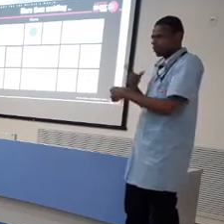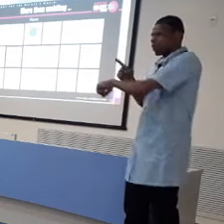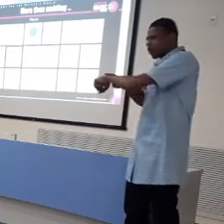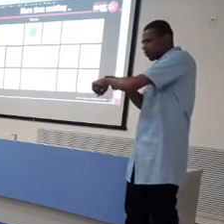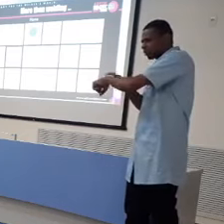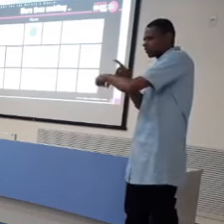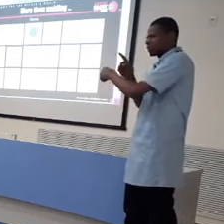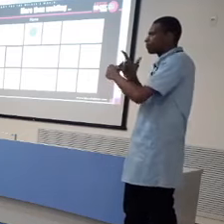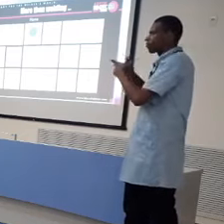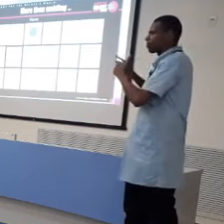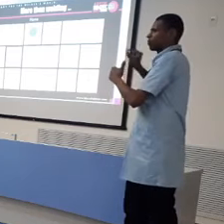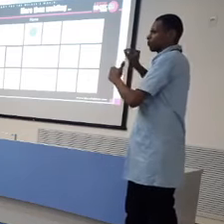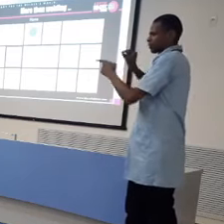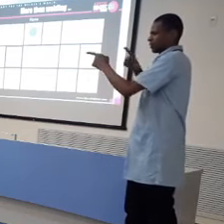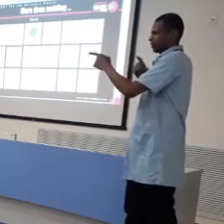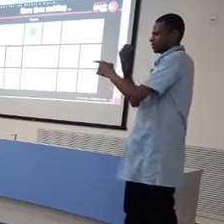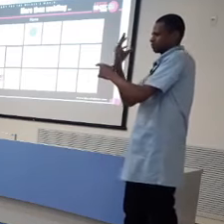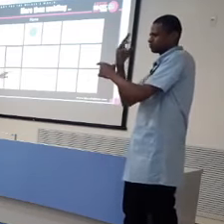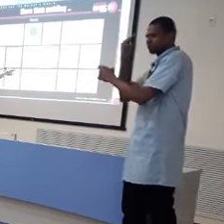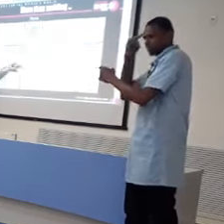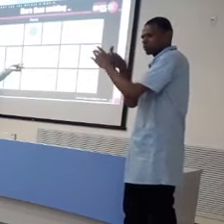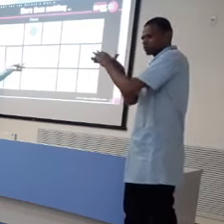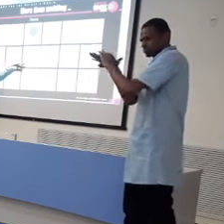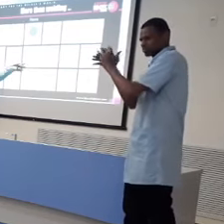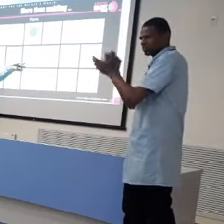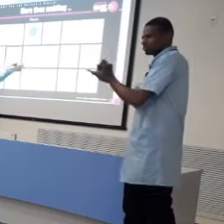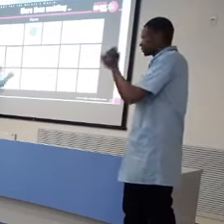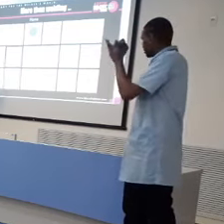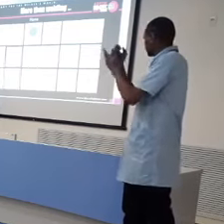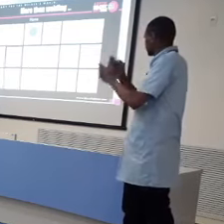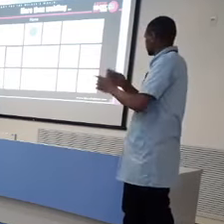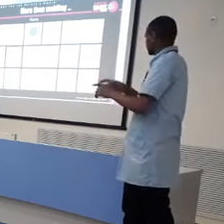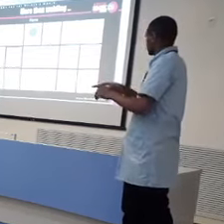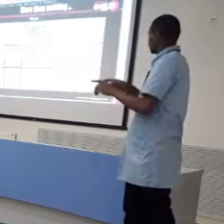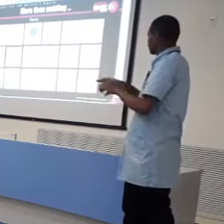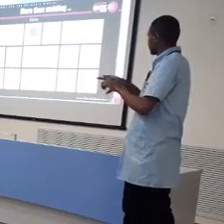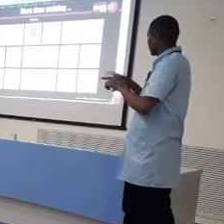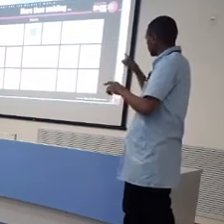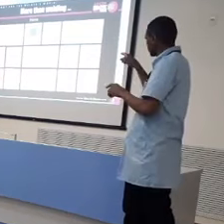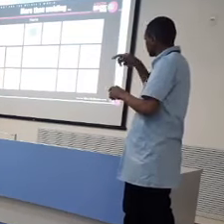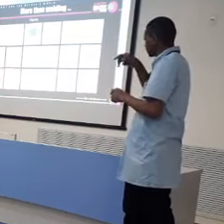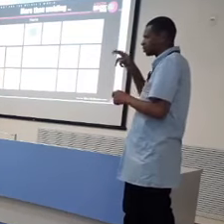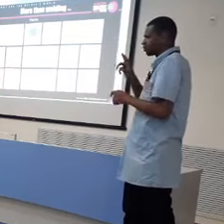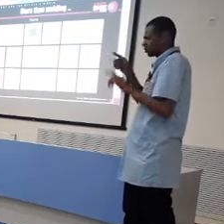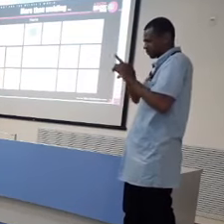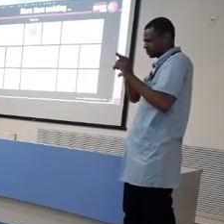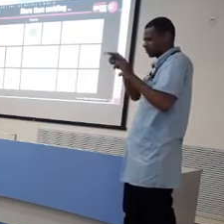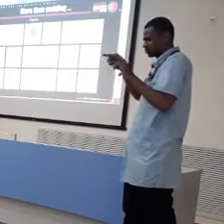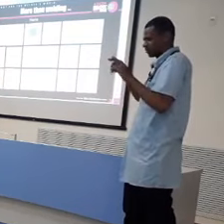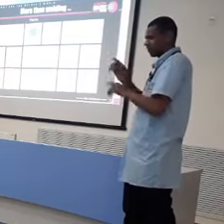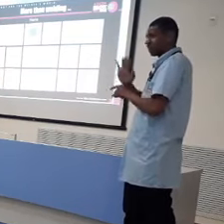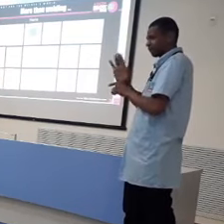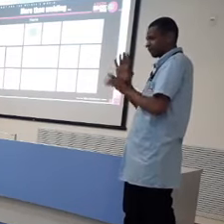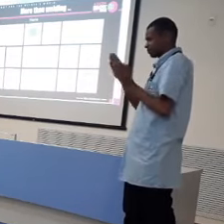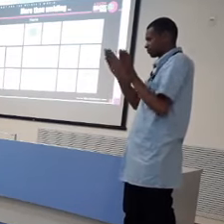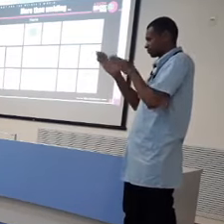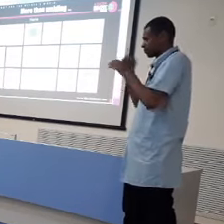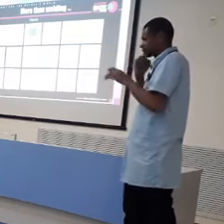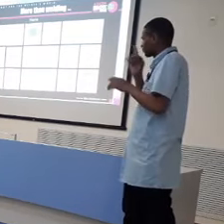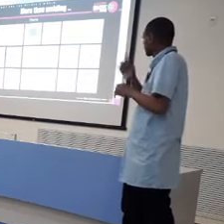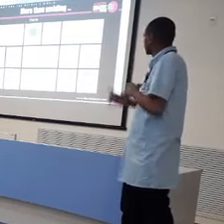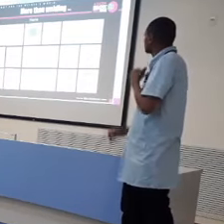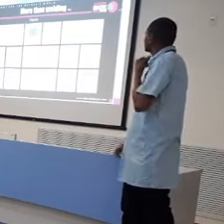esse problema. Tá? E também tem a questão de monitoramento, que a gente vai ver num vídeo aqui a seguir. Tá?